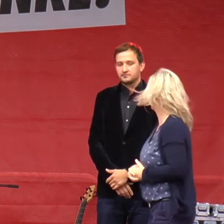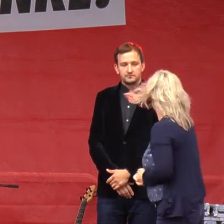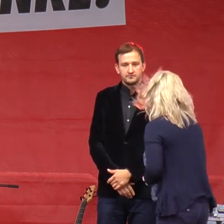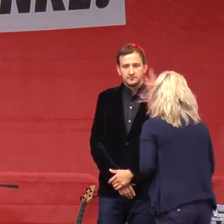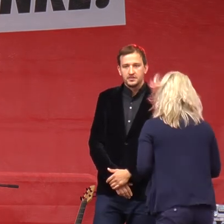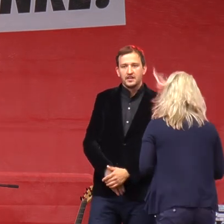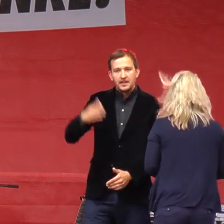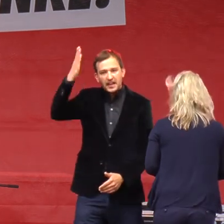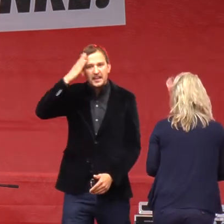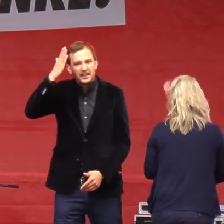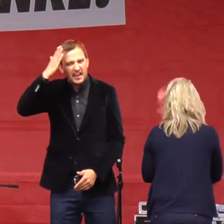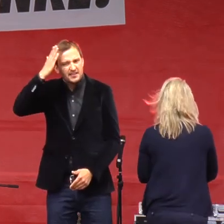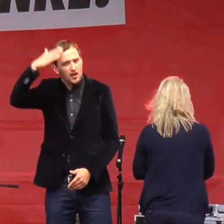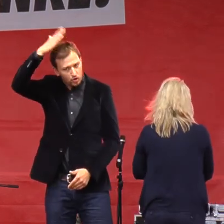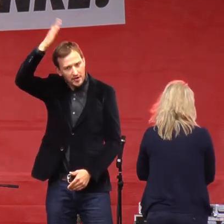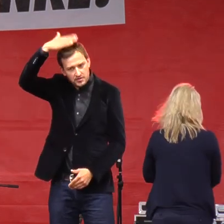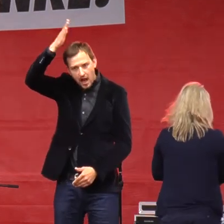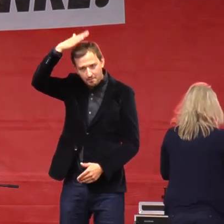ihr?